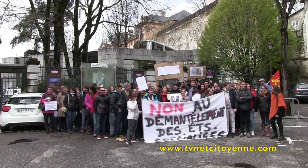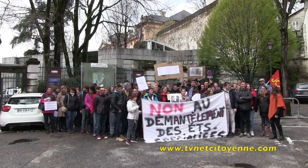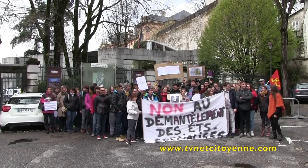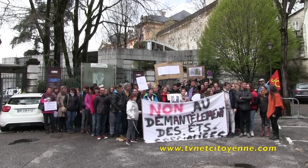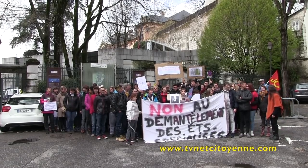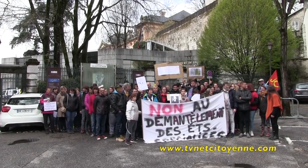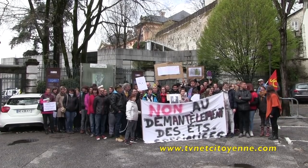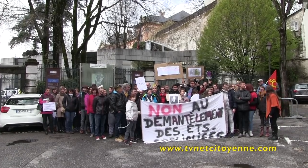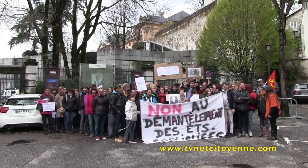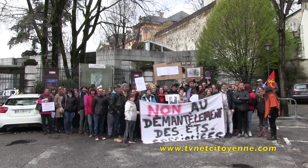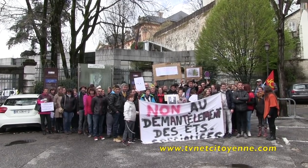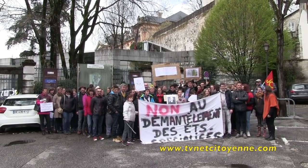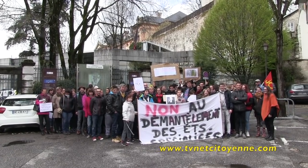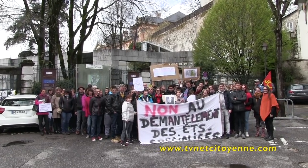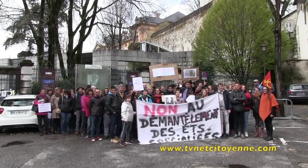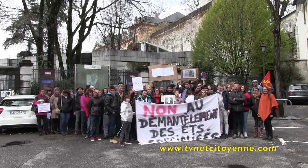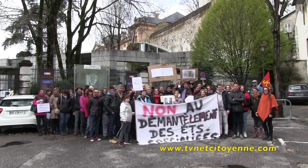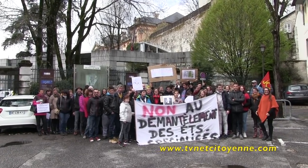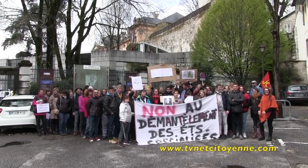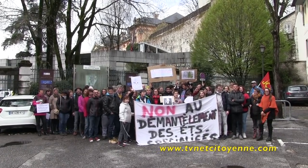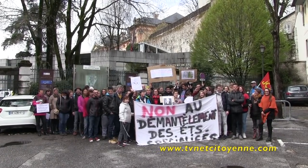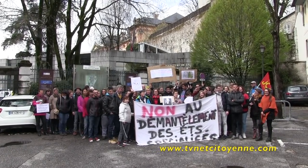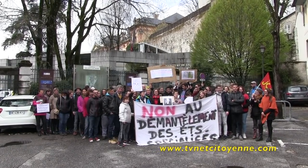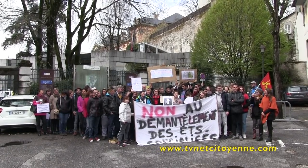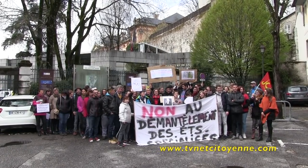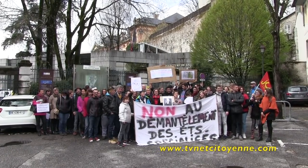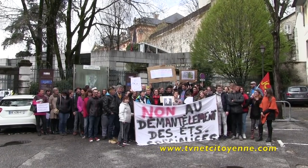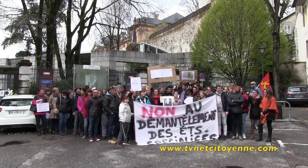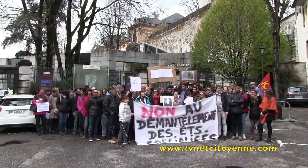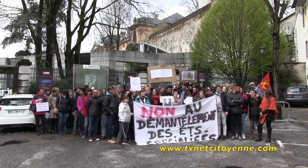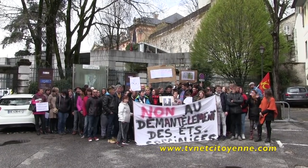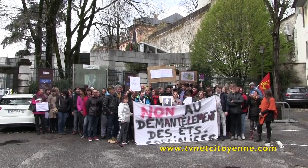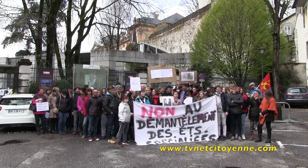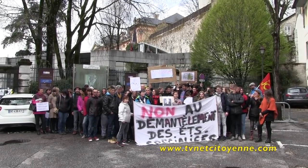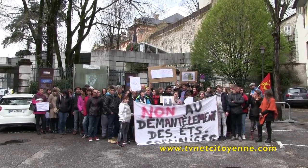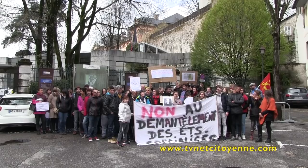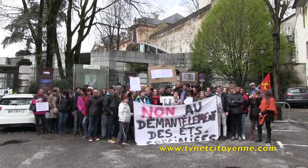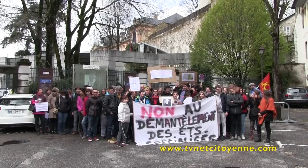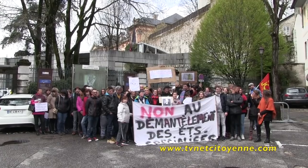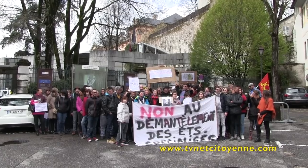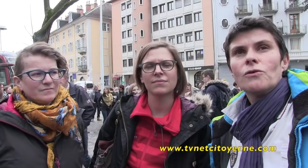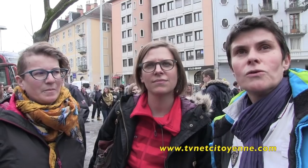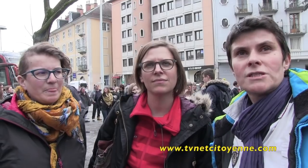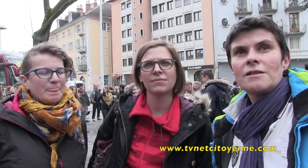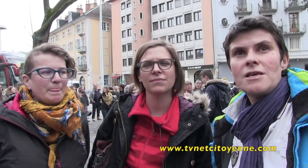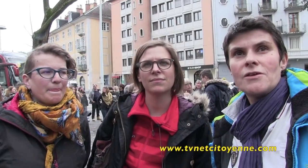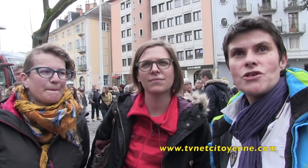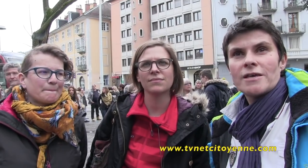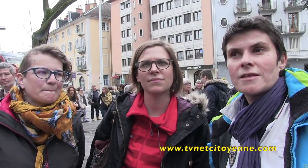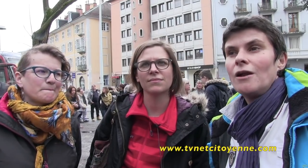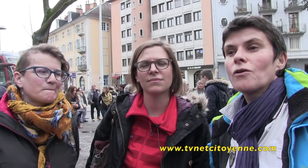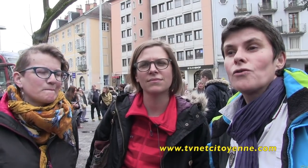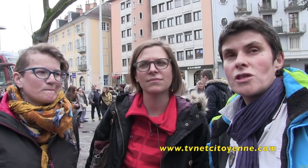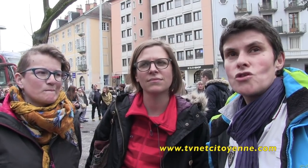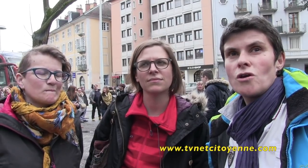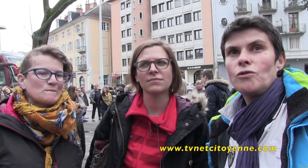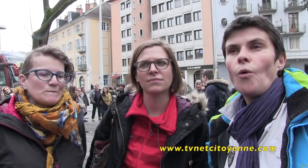jeunes lycéens. Eh bien, l'an prochain, l'idée, c'est qu'il n'y ait plus aucune formation diplômante au sein de l'INJS, alors que ces jeunes ont